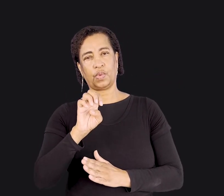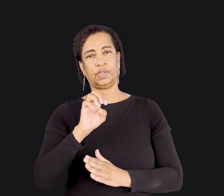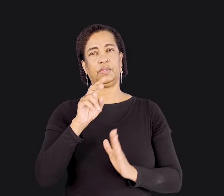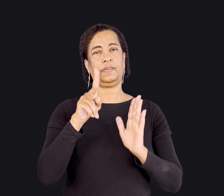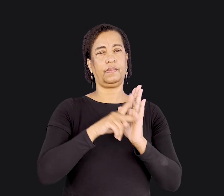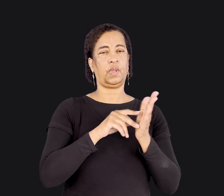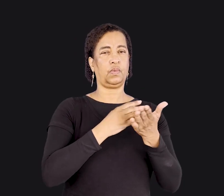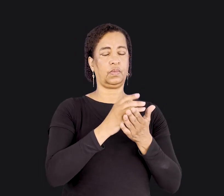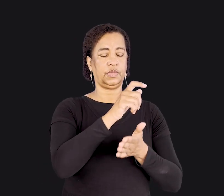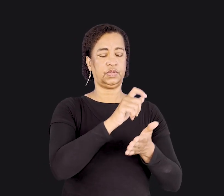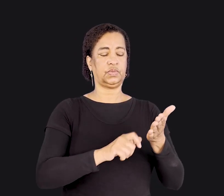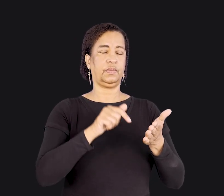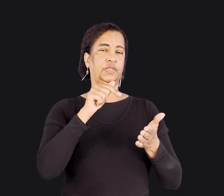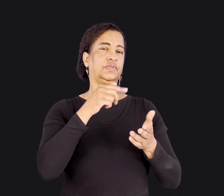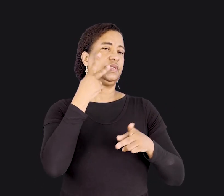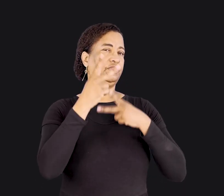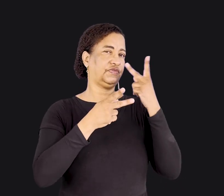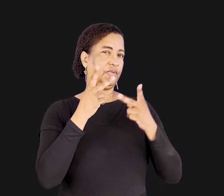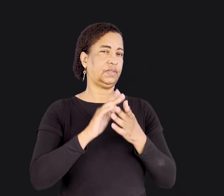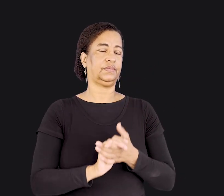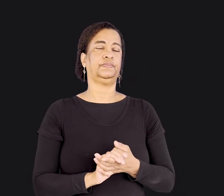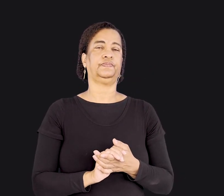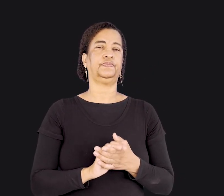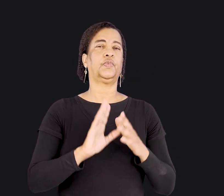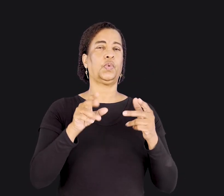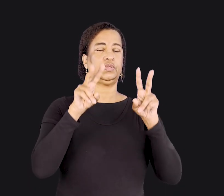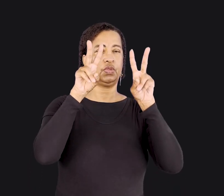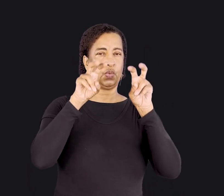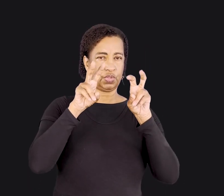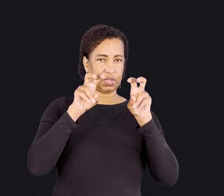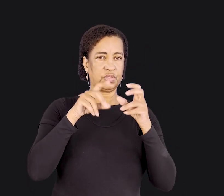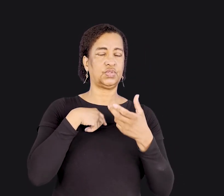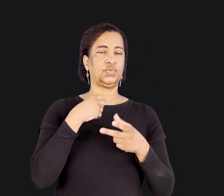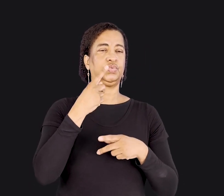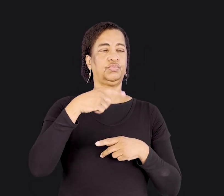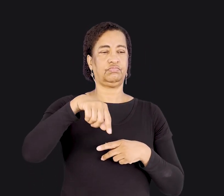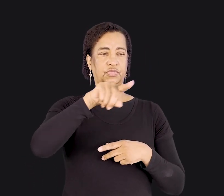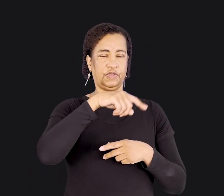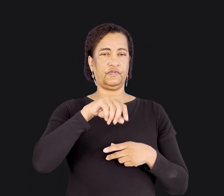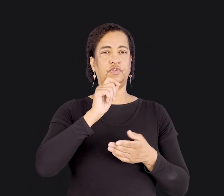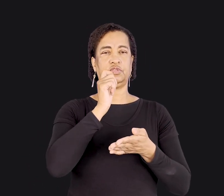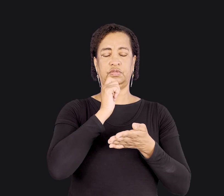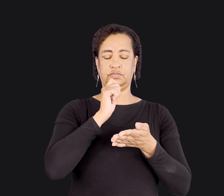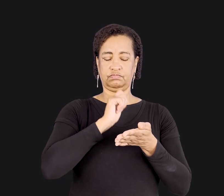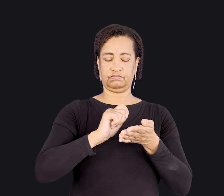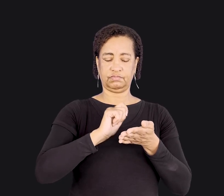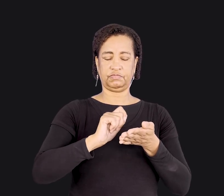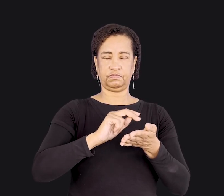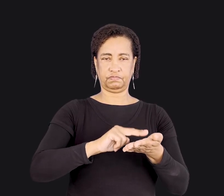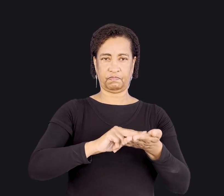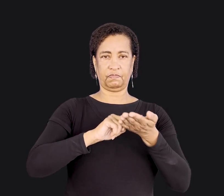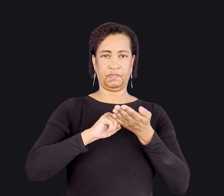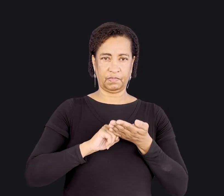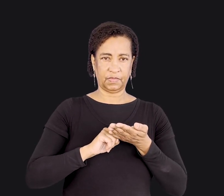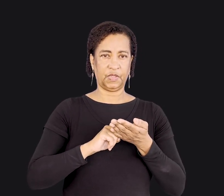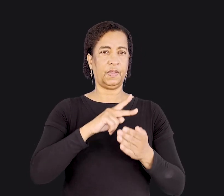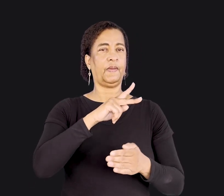capítulo 7 dizendo assim: quanto aos assuntos sobre os quais vocês escreveram, assim Paulo